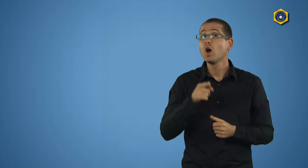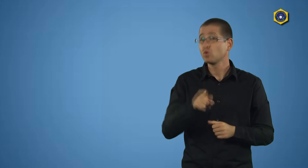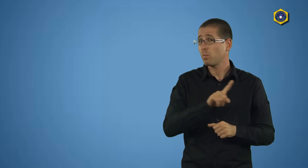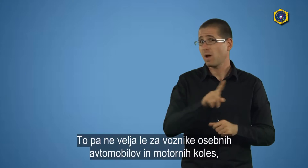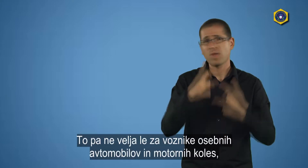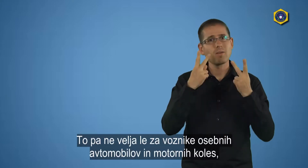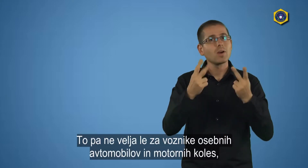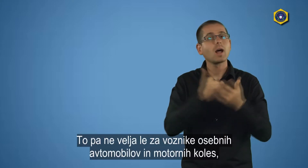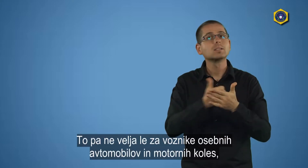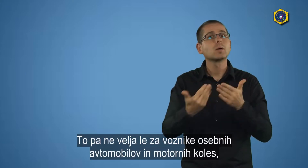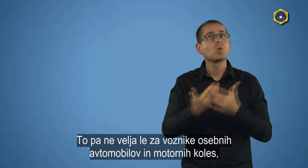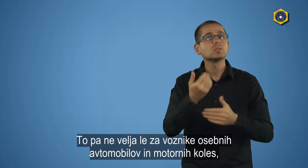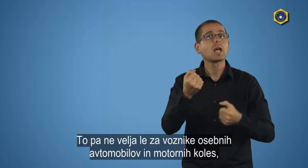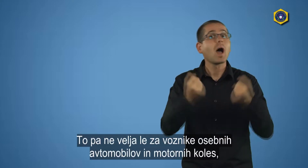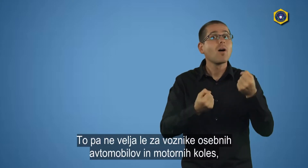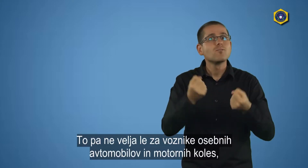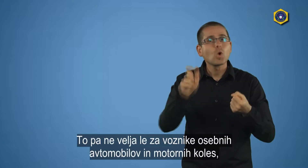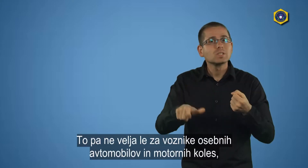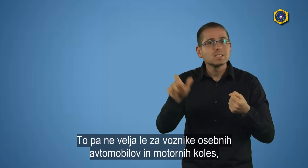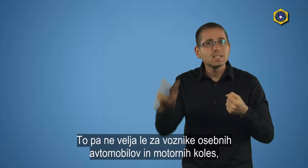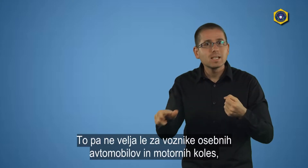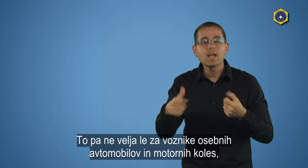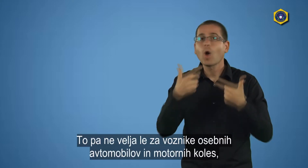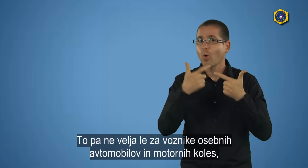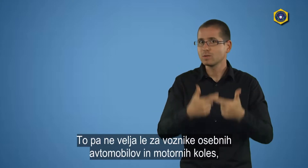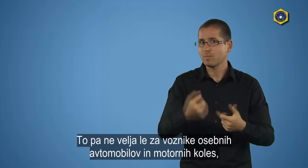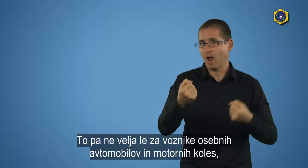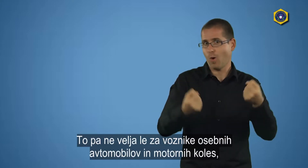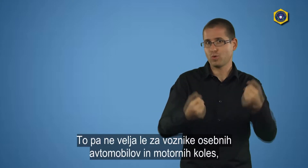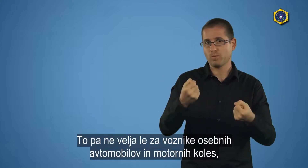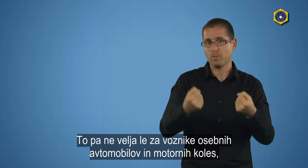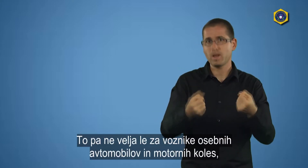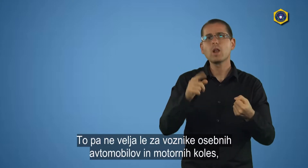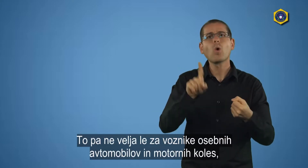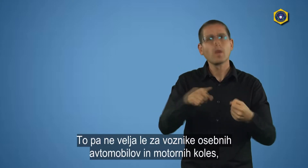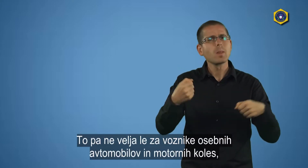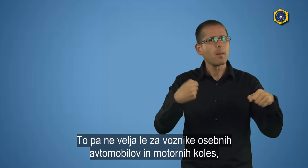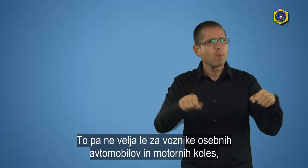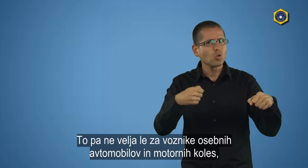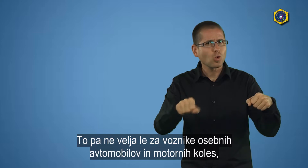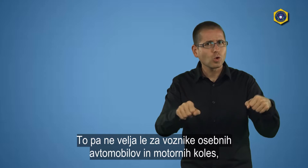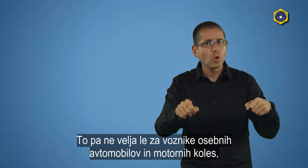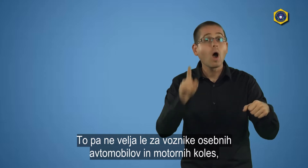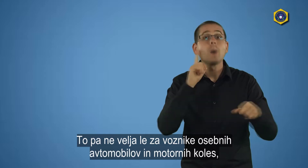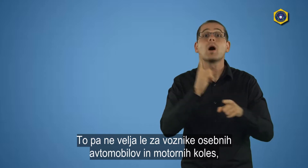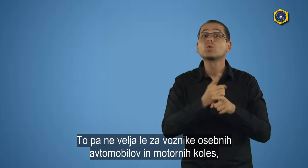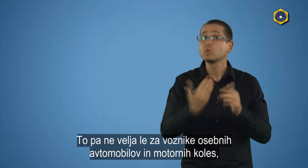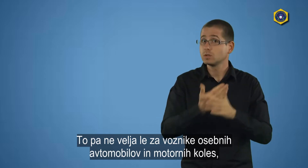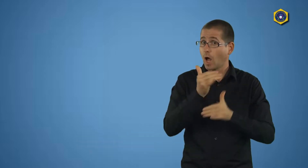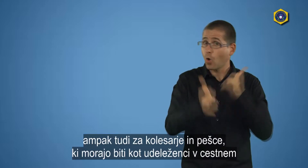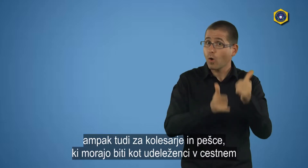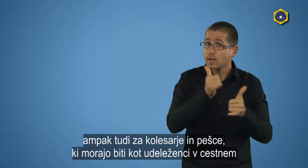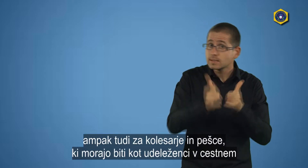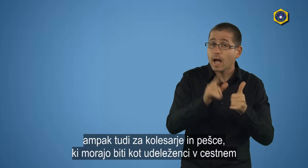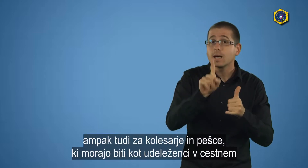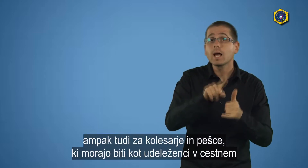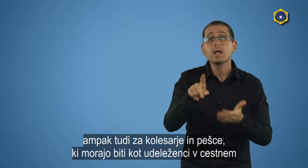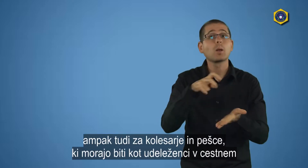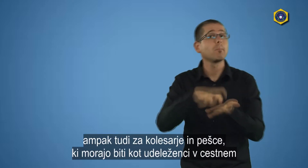To pa ne velja le za voznike osebnih avtomobilov in motornih koles, ampak tudi za kolesarje in pešce, ki morajo